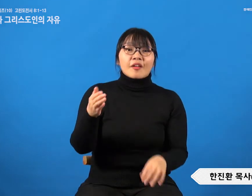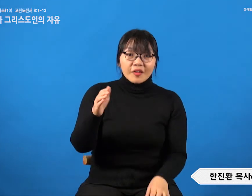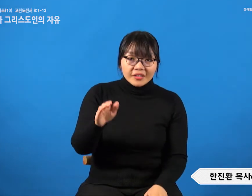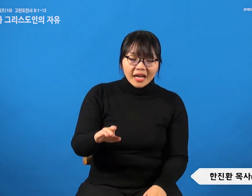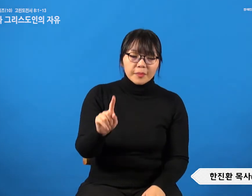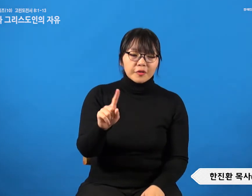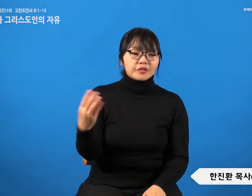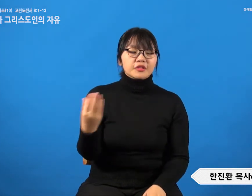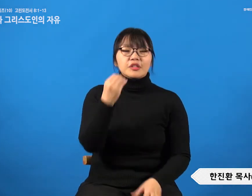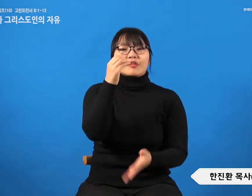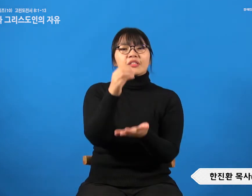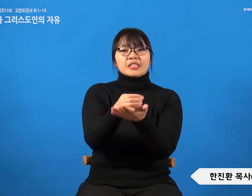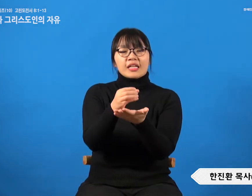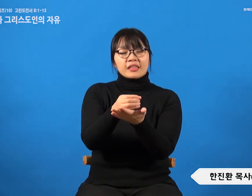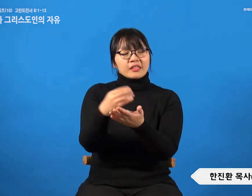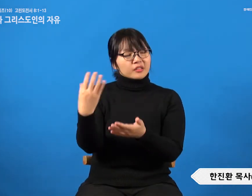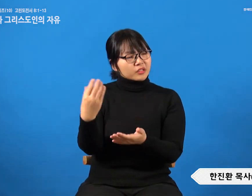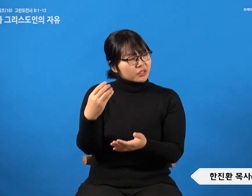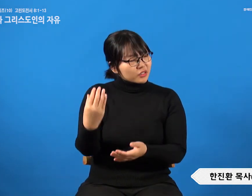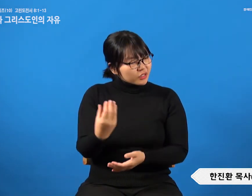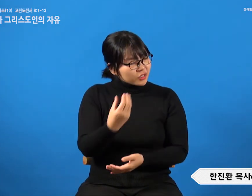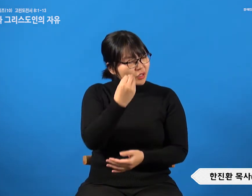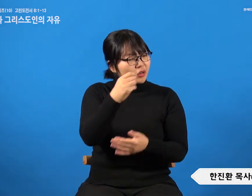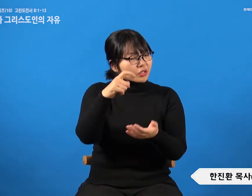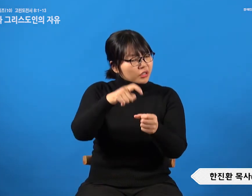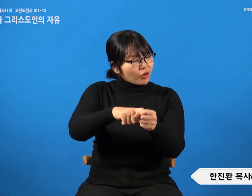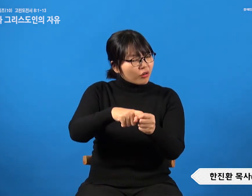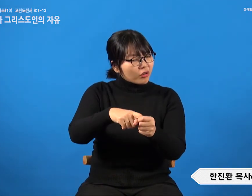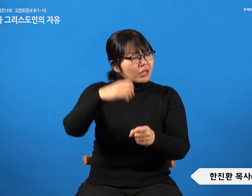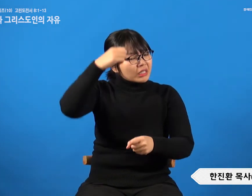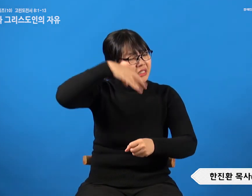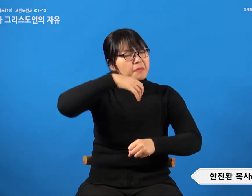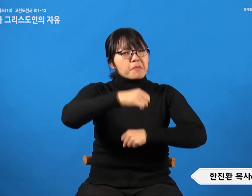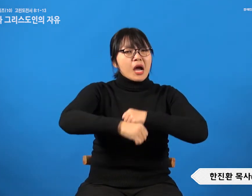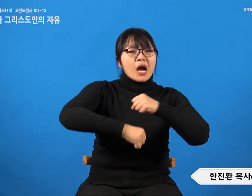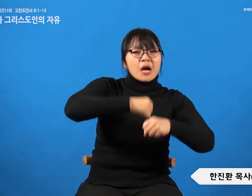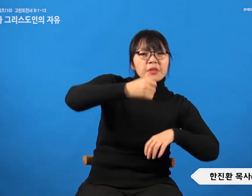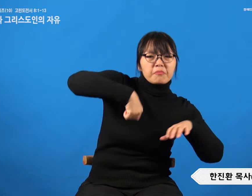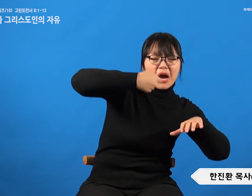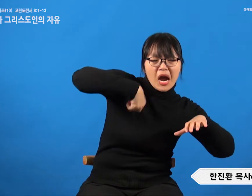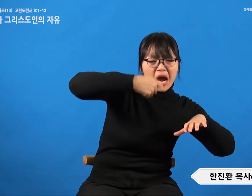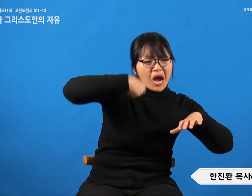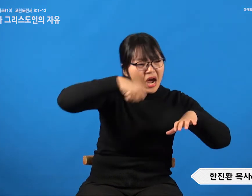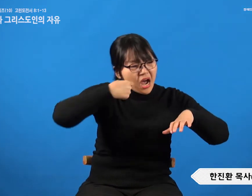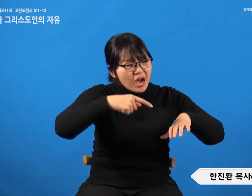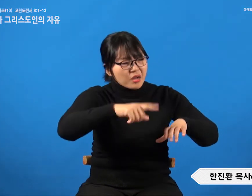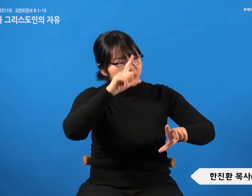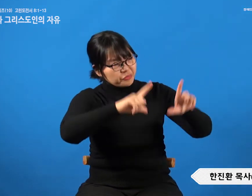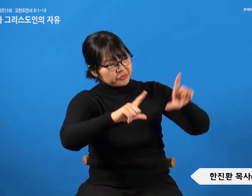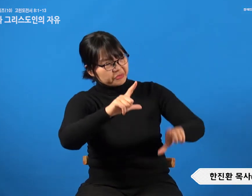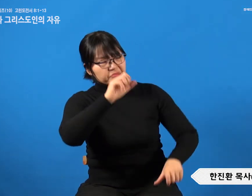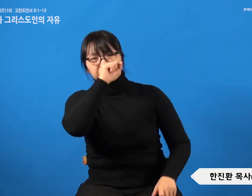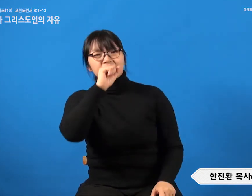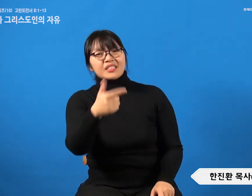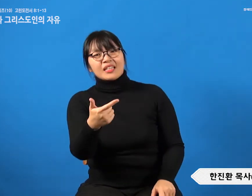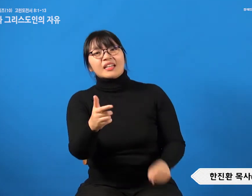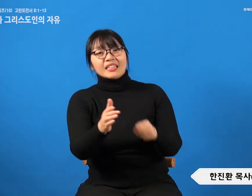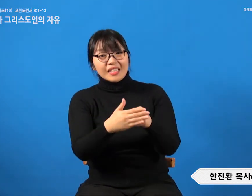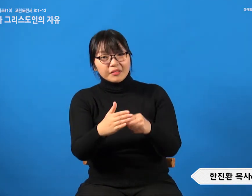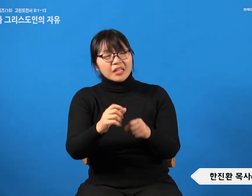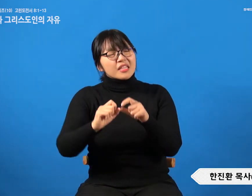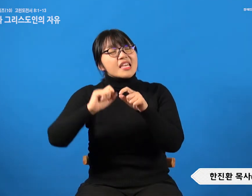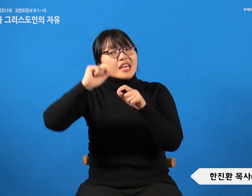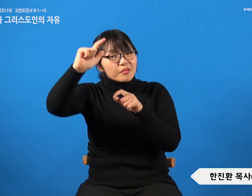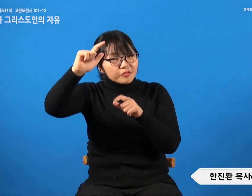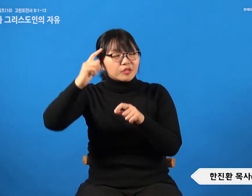좋고 방금 성찬식을 지낸 것인데 덕스럽지도 않고 하기 때문에 교역자가 그냥 조용하게